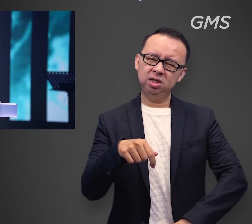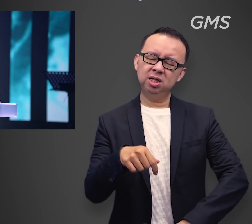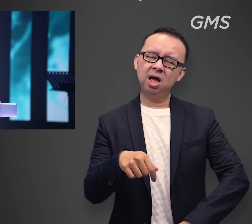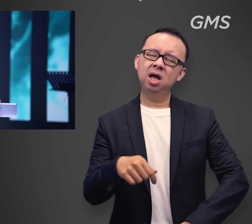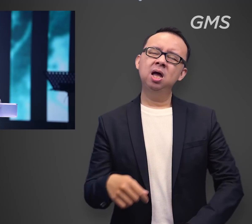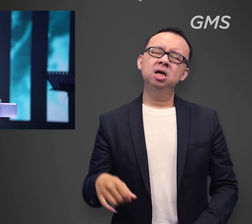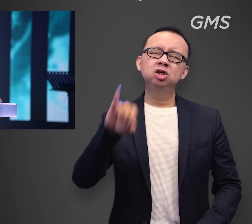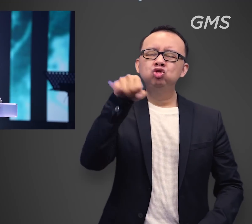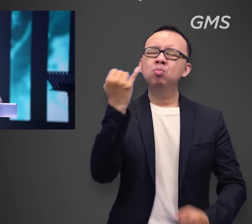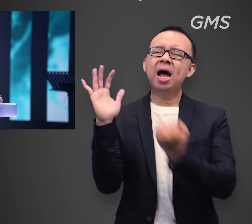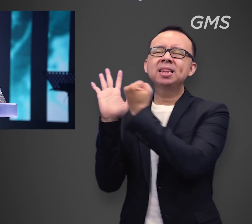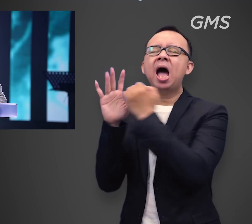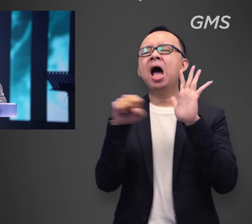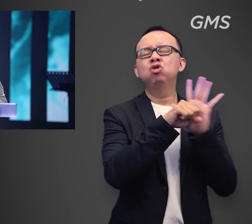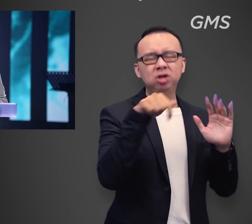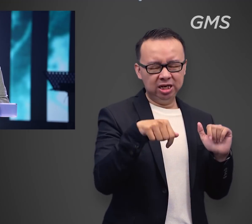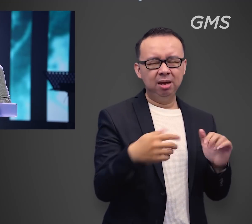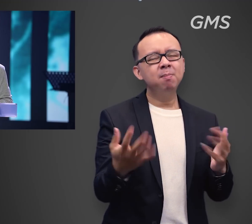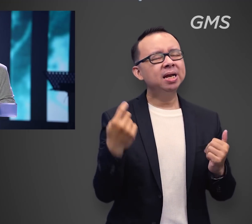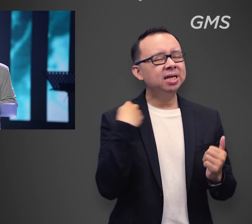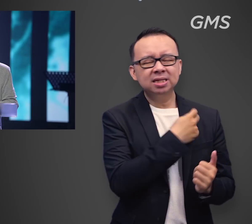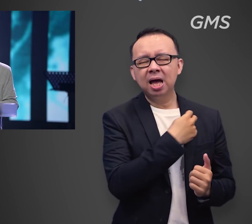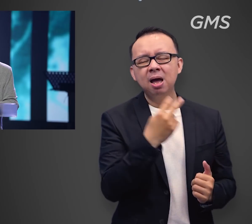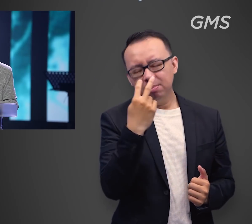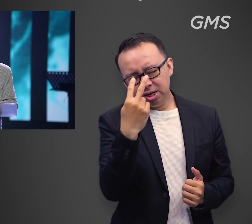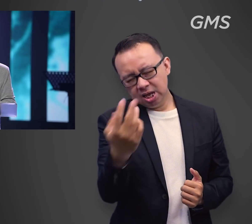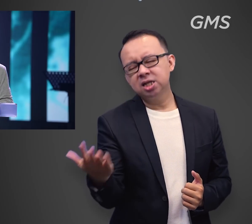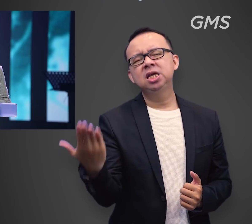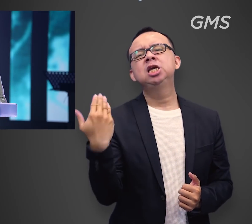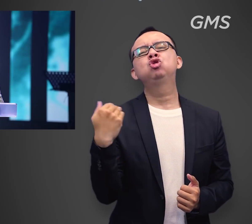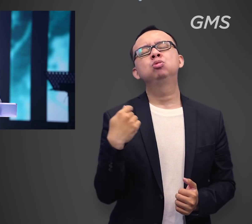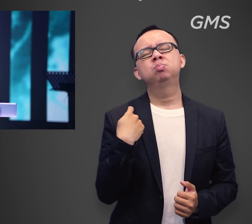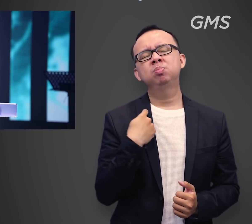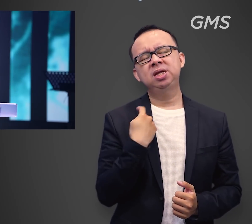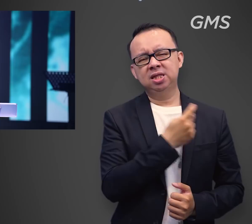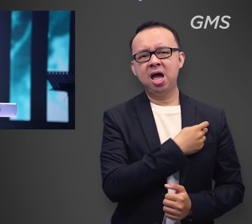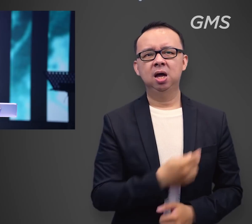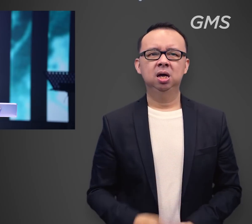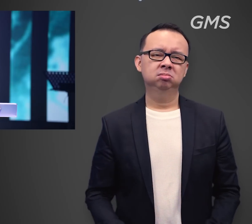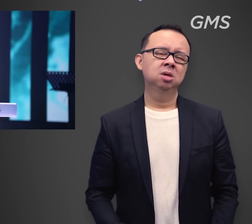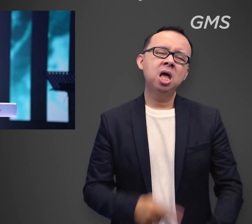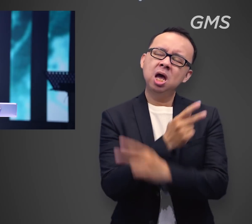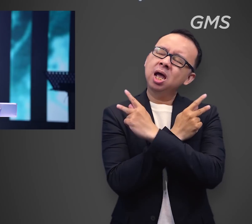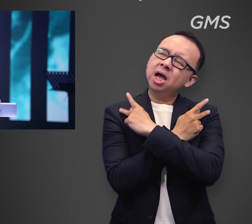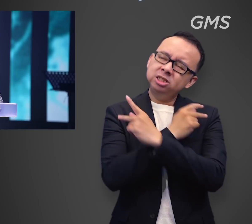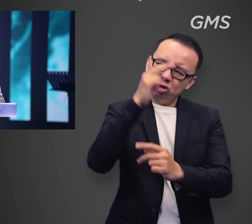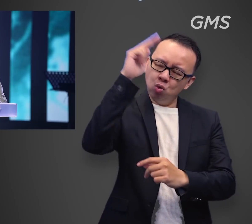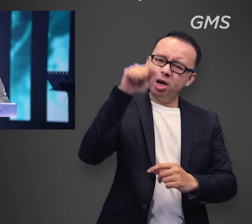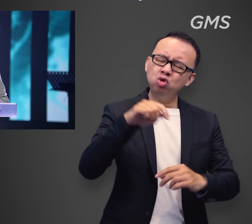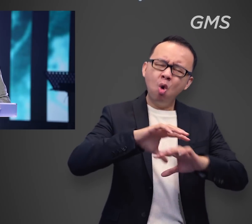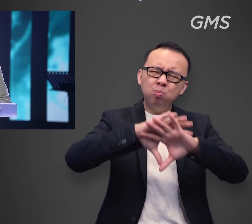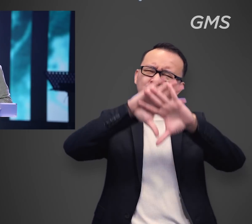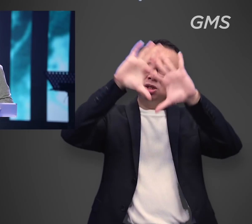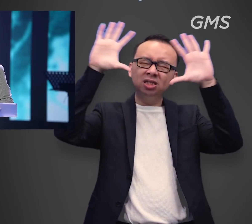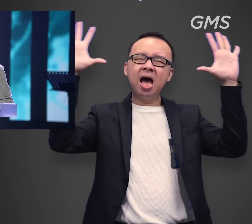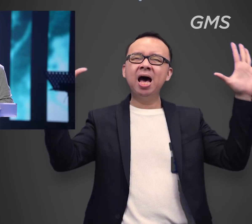Mari kita melihat hidup kita. Oh kasih-Nya besar. Dia Allah yang ajaib. Memang Tuhan